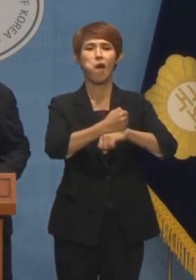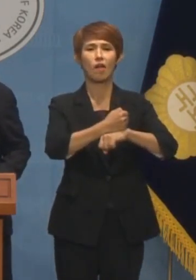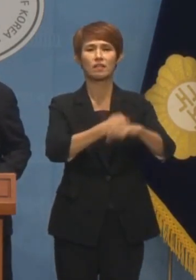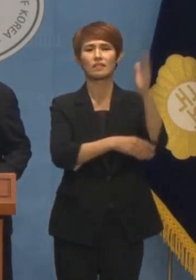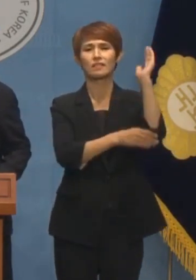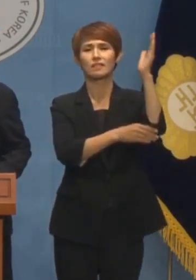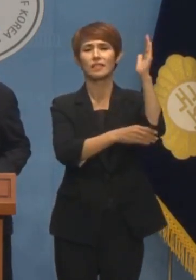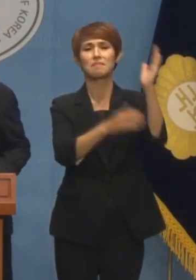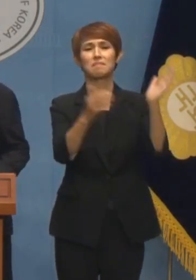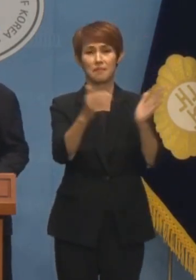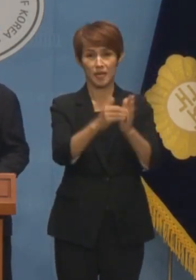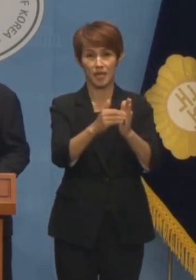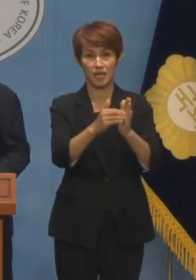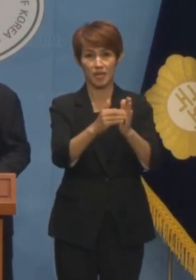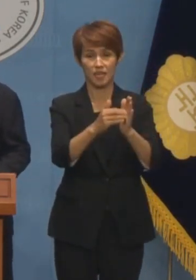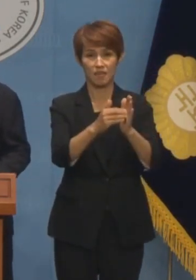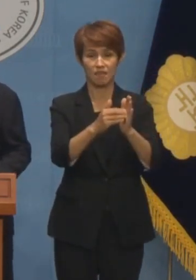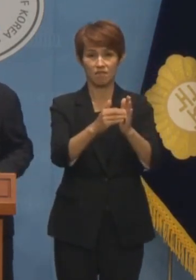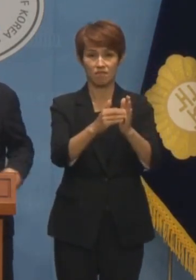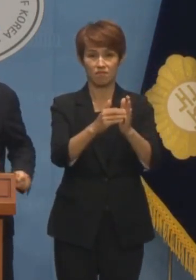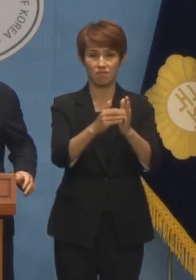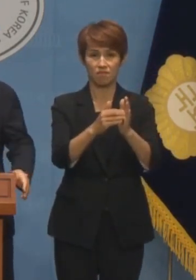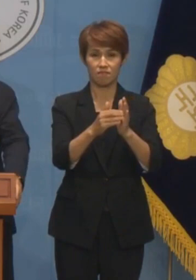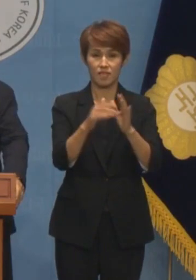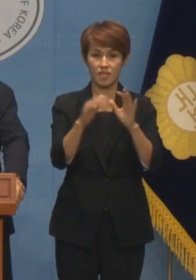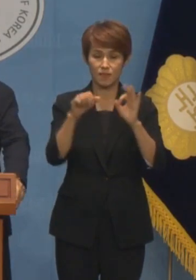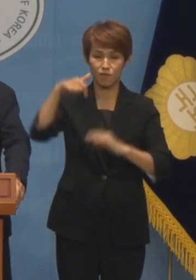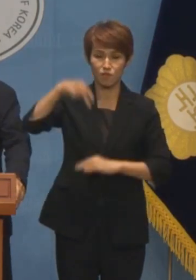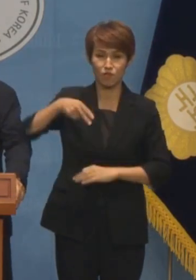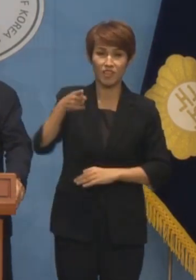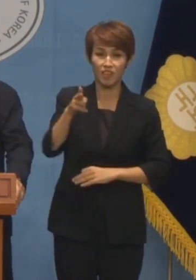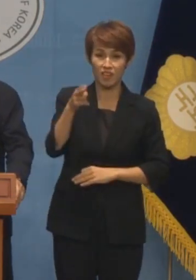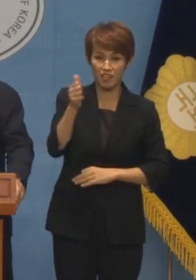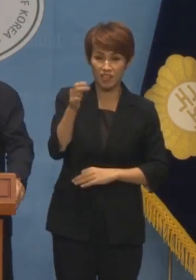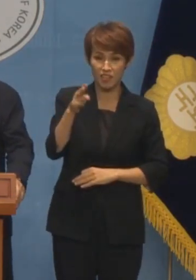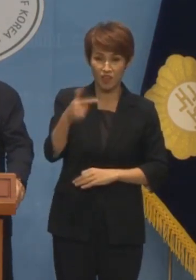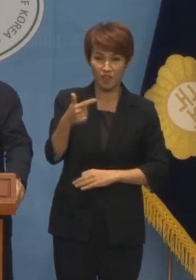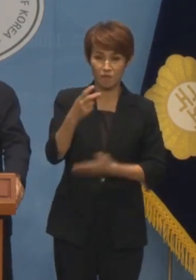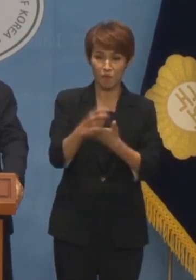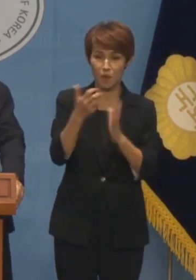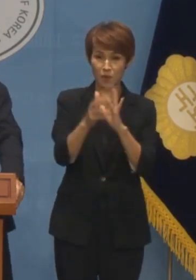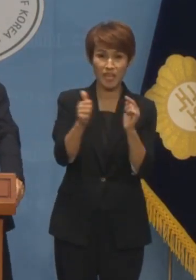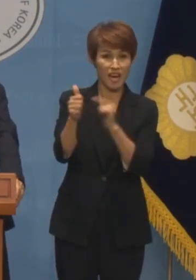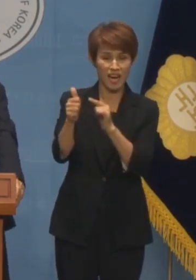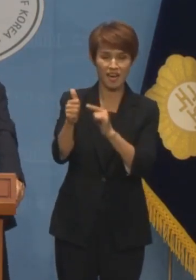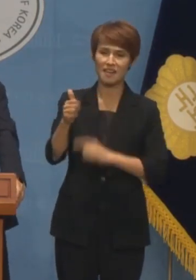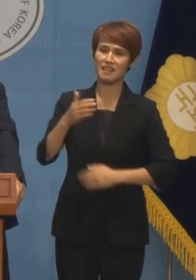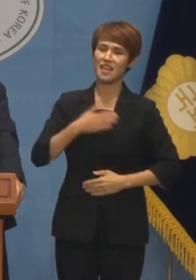이를 자칭 공익제보자로 알려진 김기현 변호사에게 내가